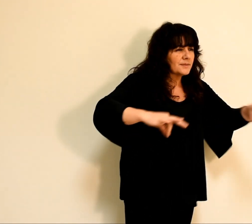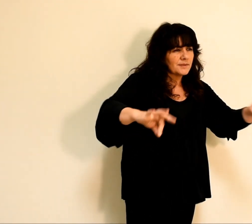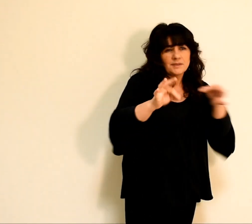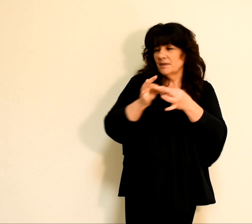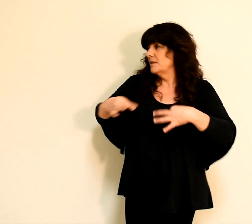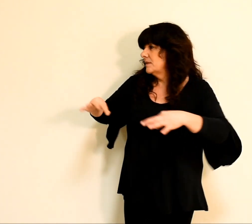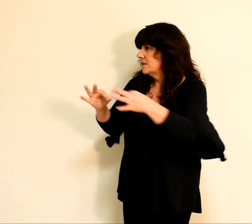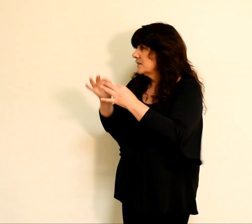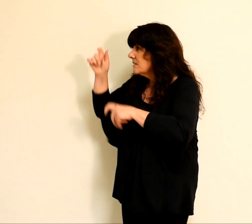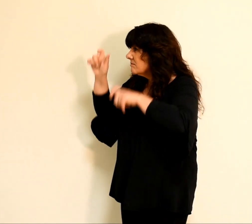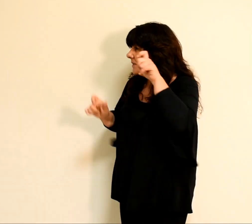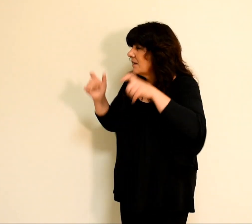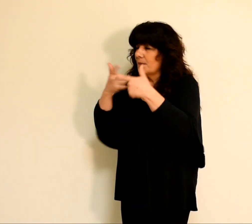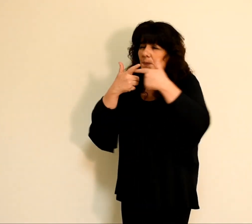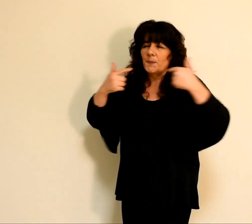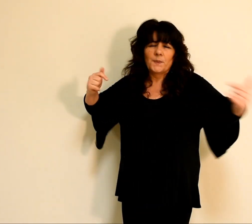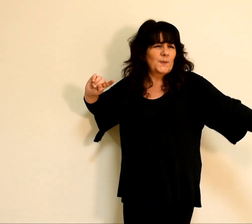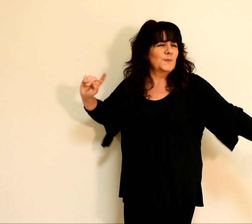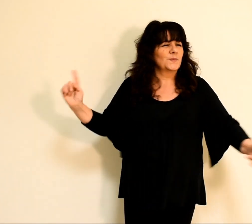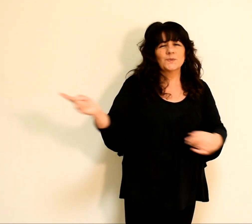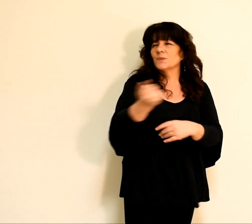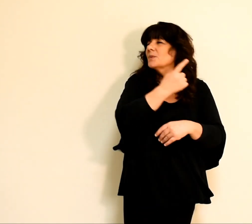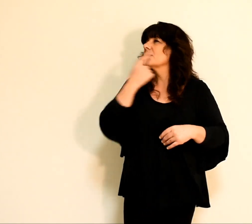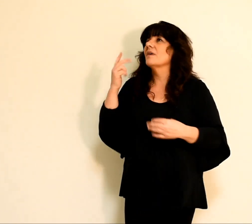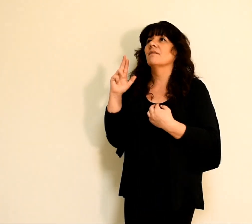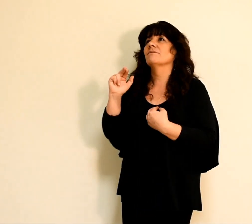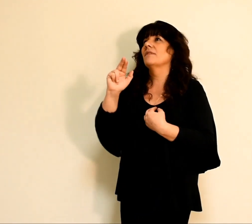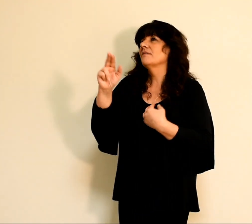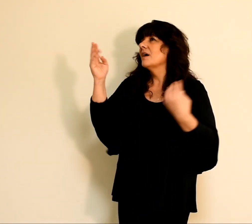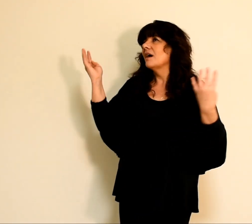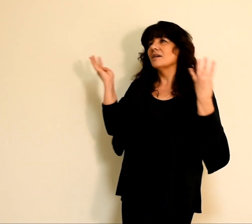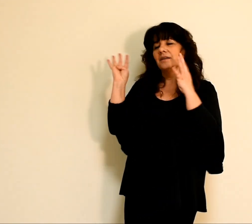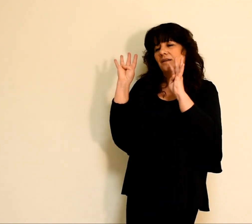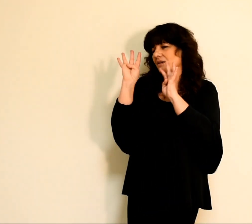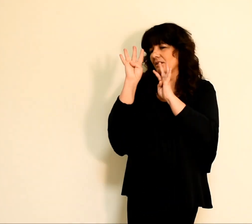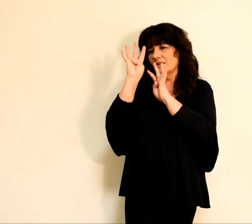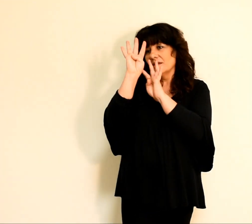se prosterneront devant toi.